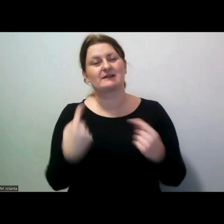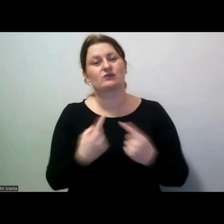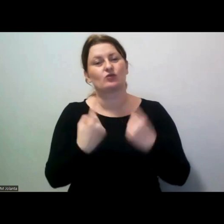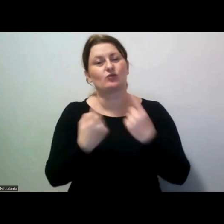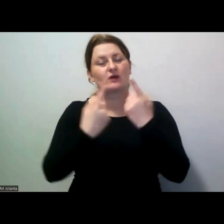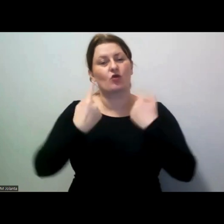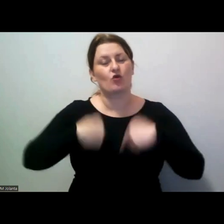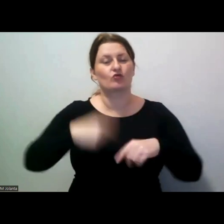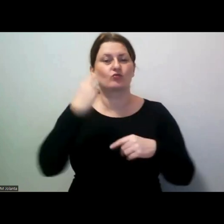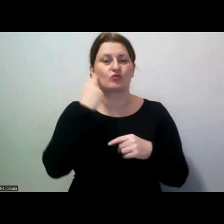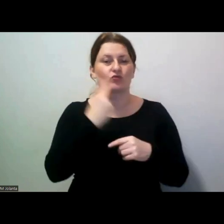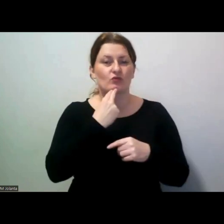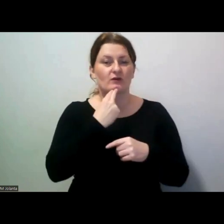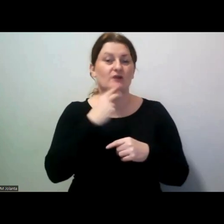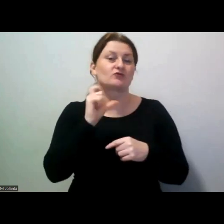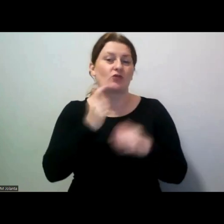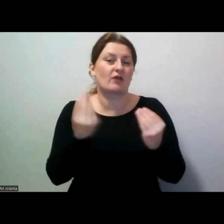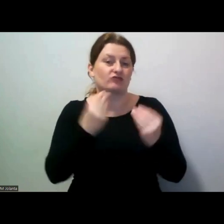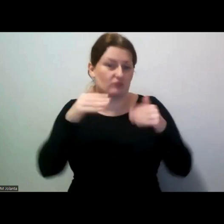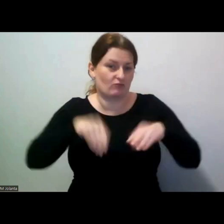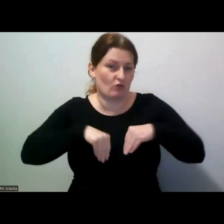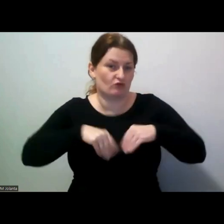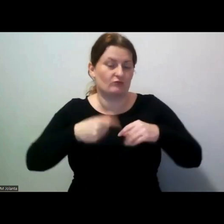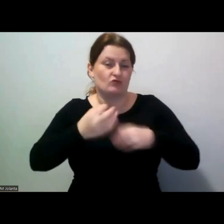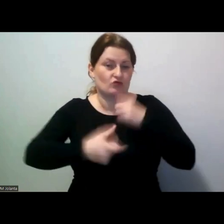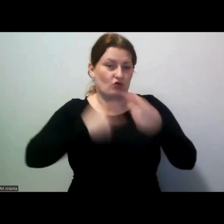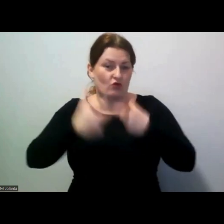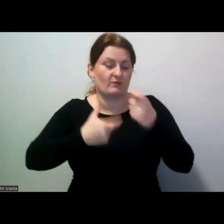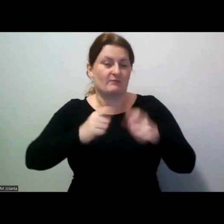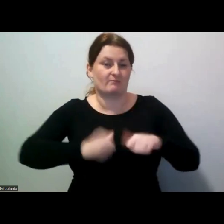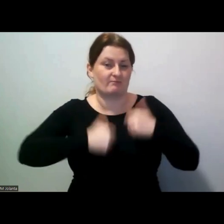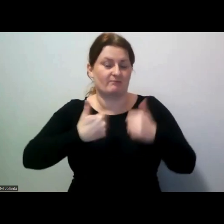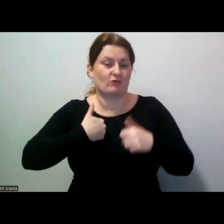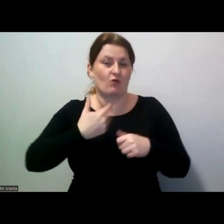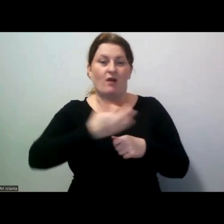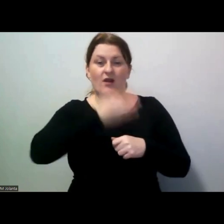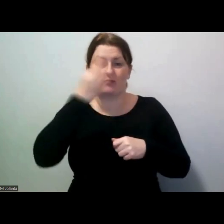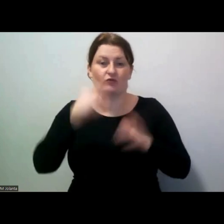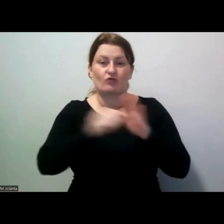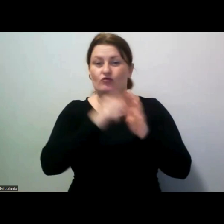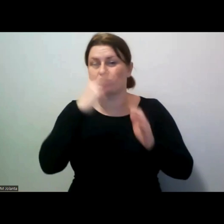osób głuchych i temu, co jeszcze można zrobić, żeby było lepiej. I do